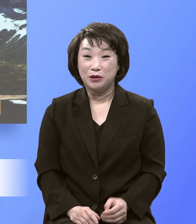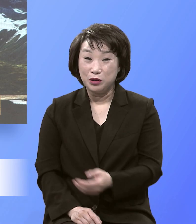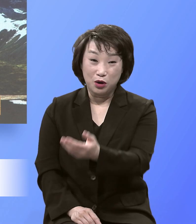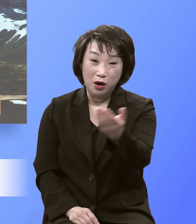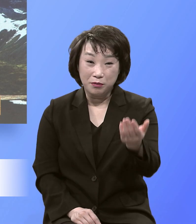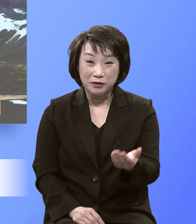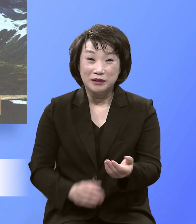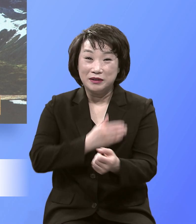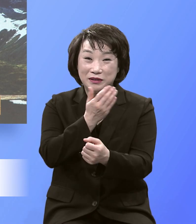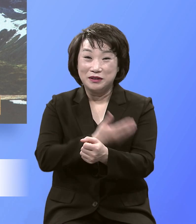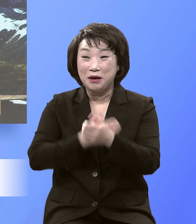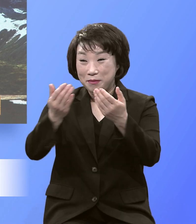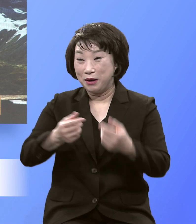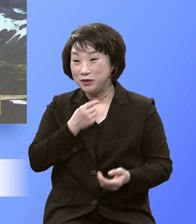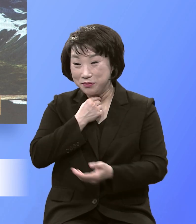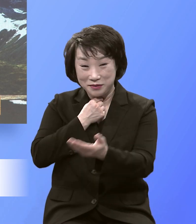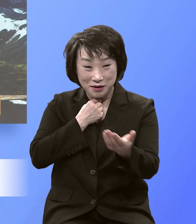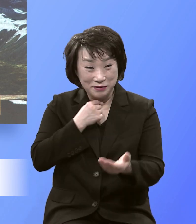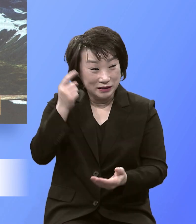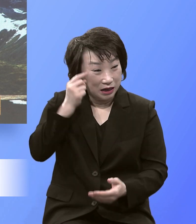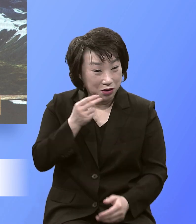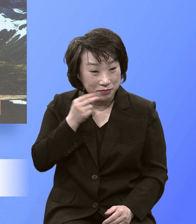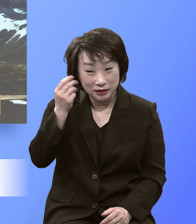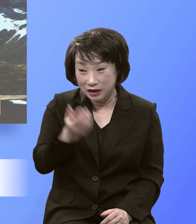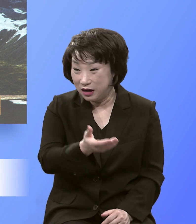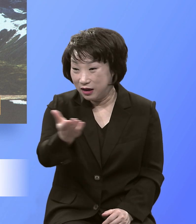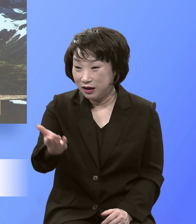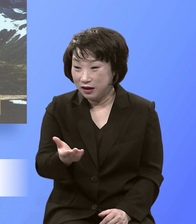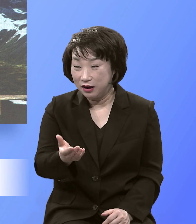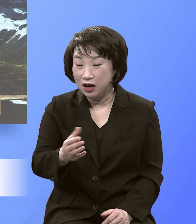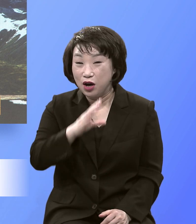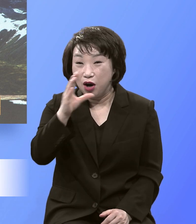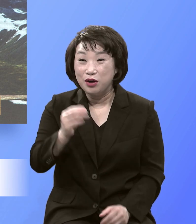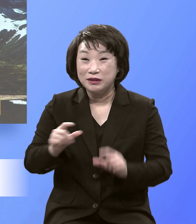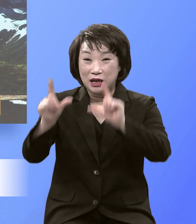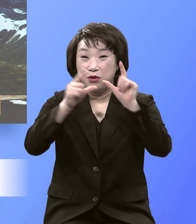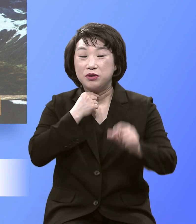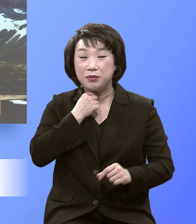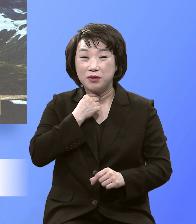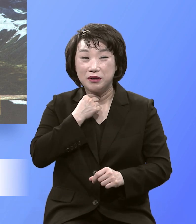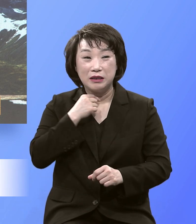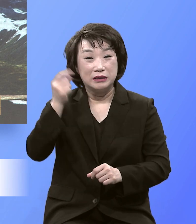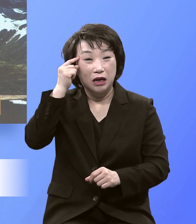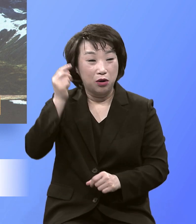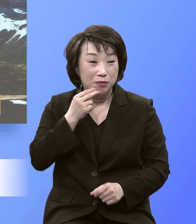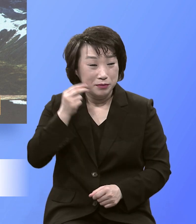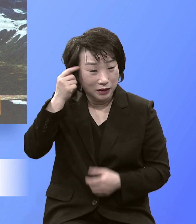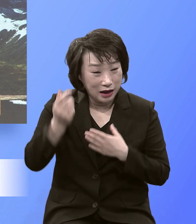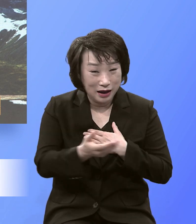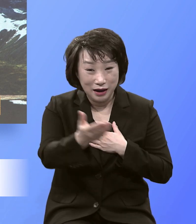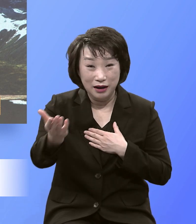여러분 능력 받고 싶은 본능 없으세요? 거룩하게 살고 싶은 본능 없으세요?